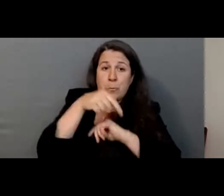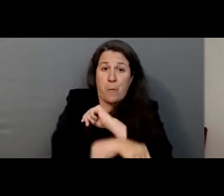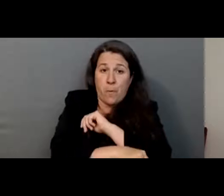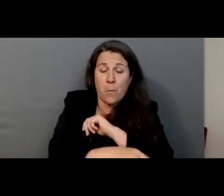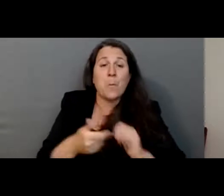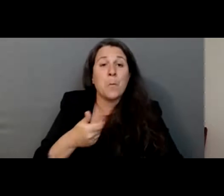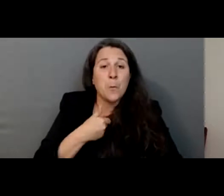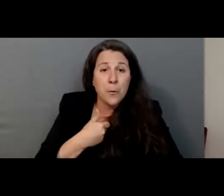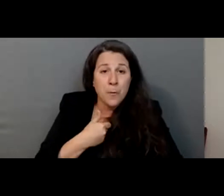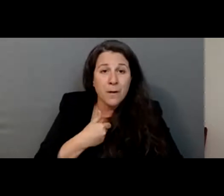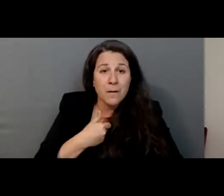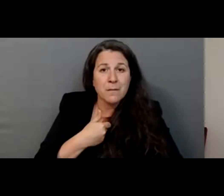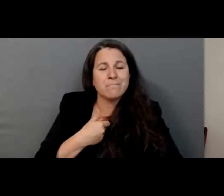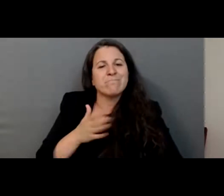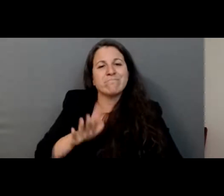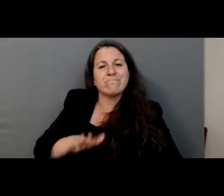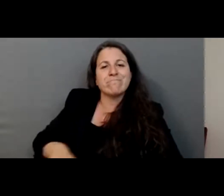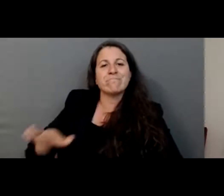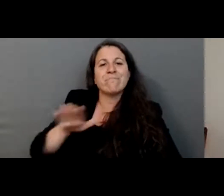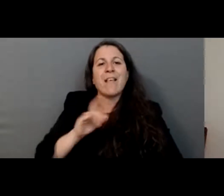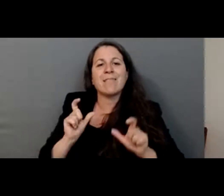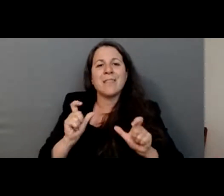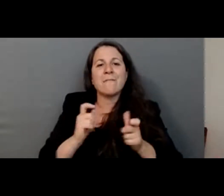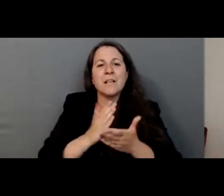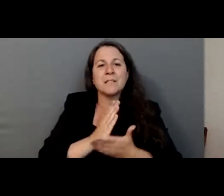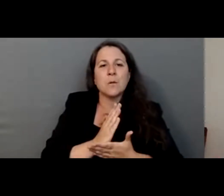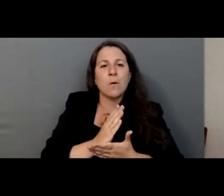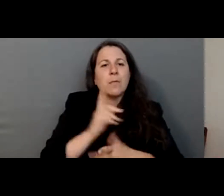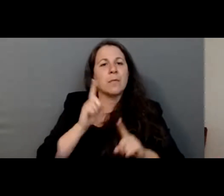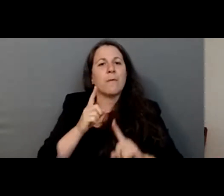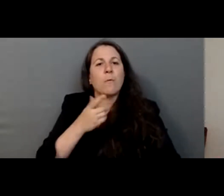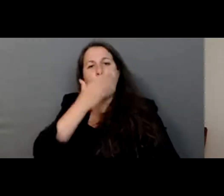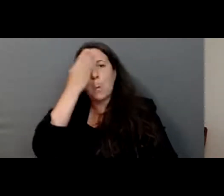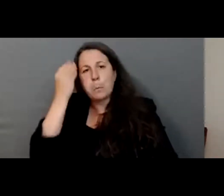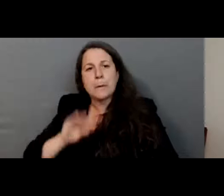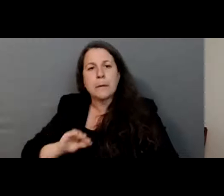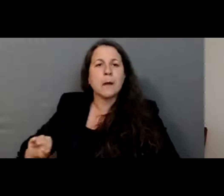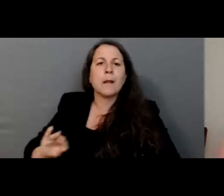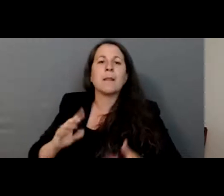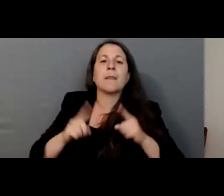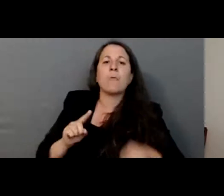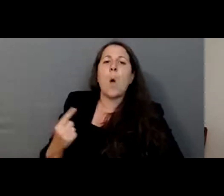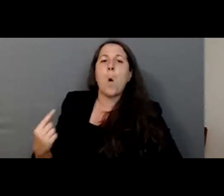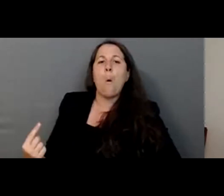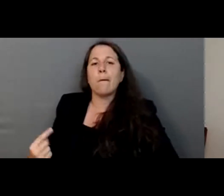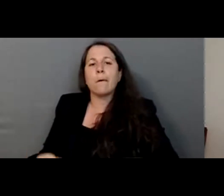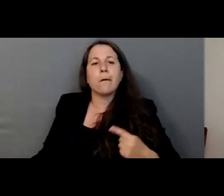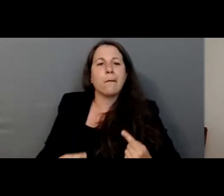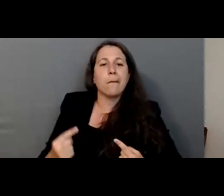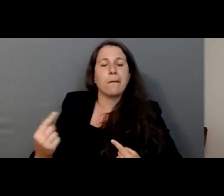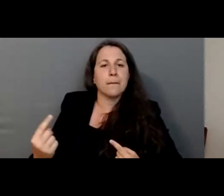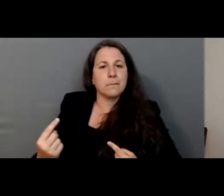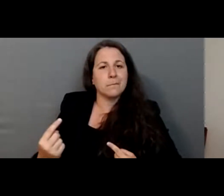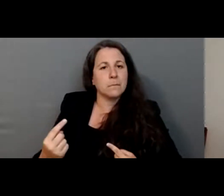droits, très souvent, ils sont, sinon relégués aux oubliettes, du moins marginalisés. Et j'espère qu'avec ce numéro,